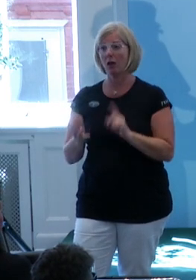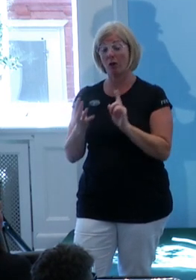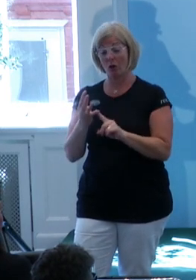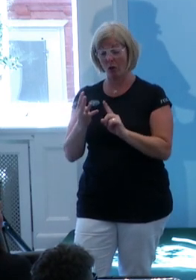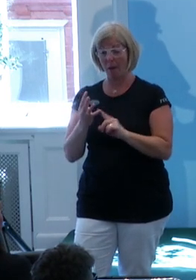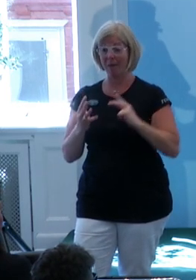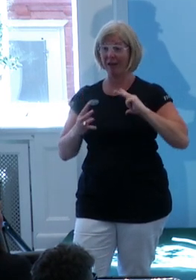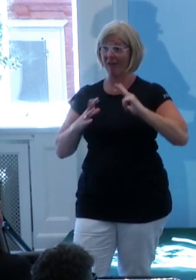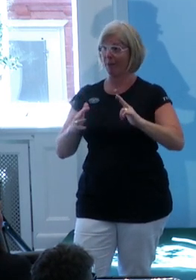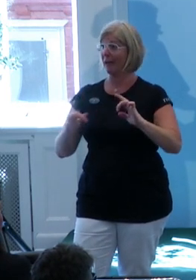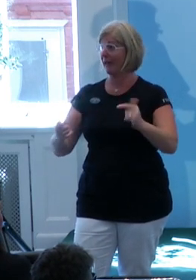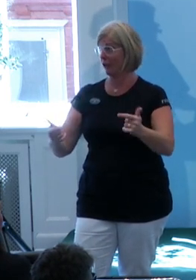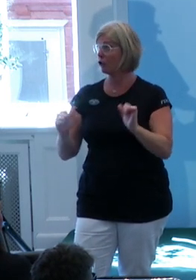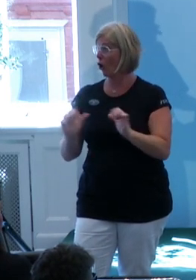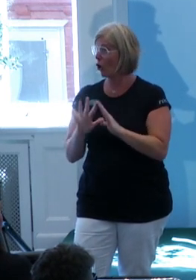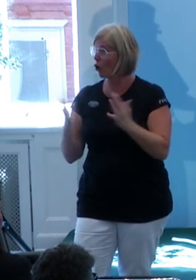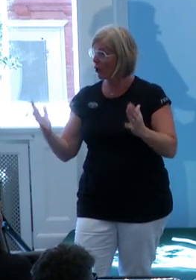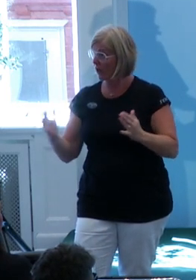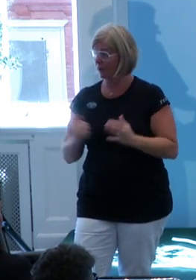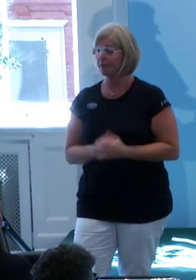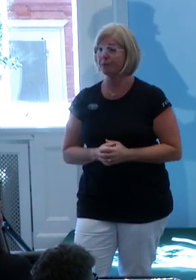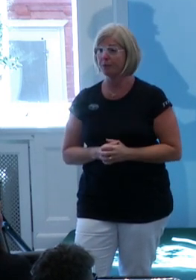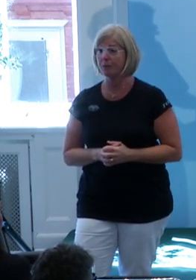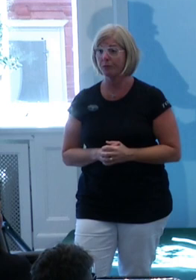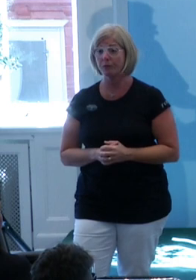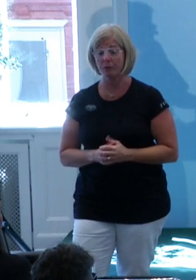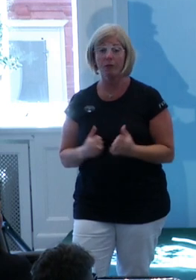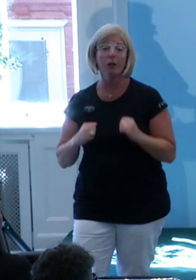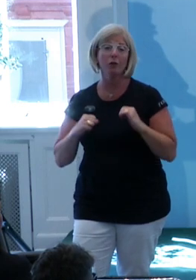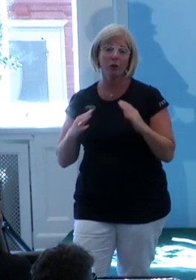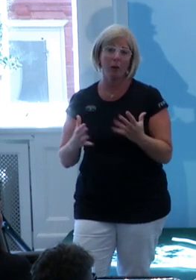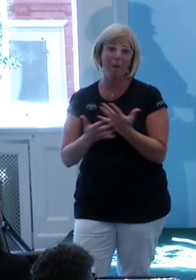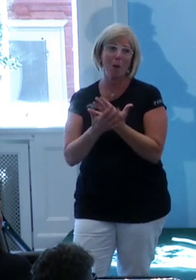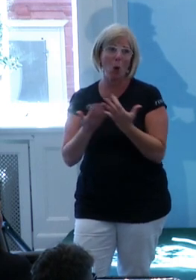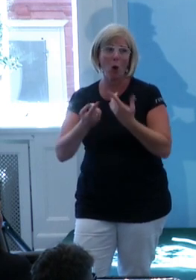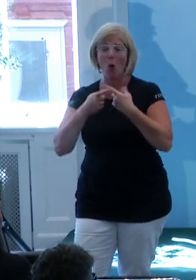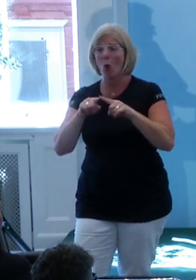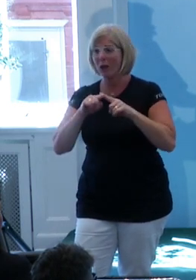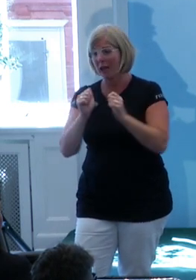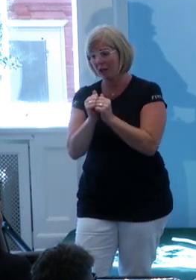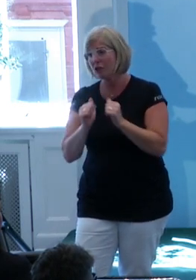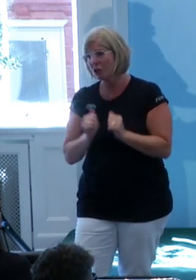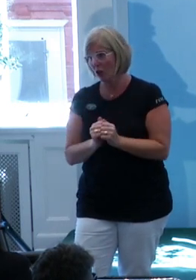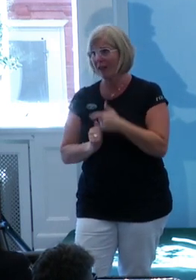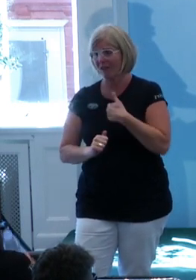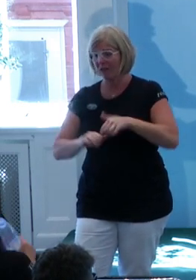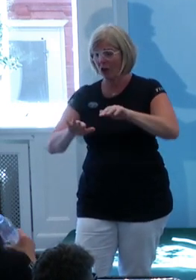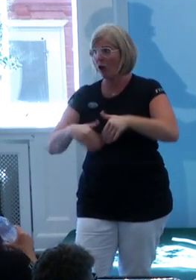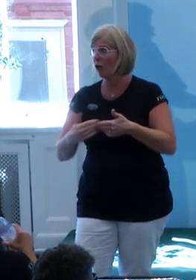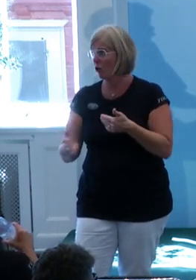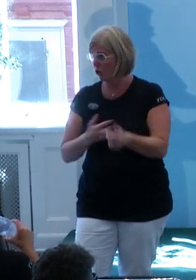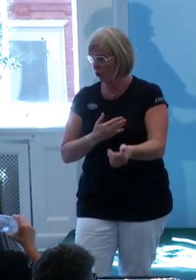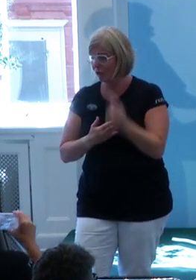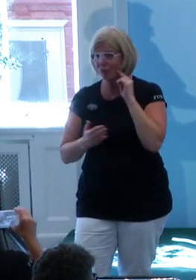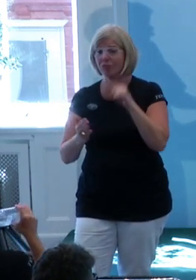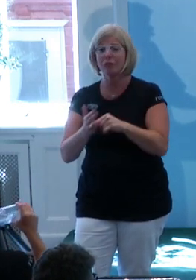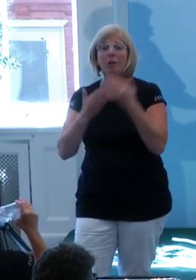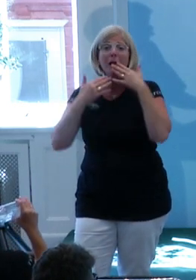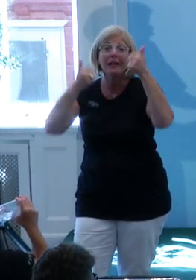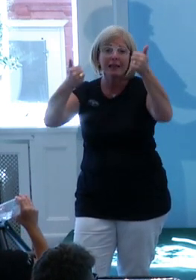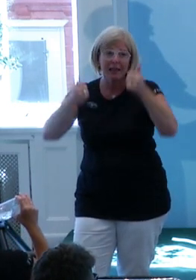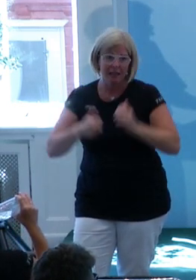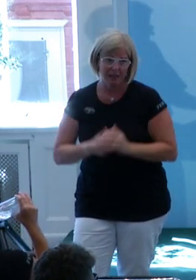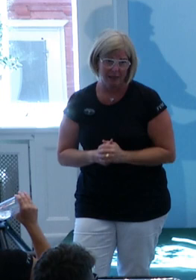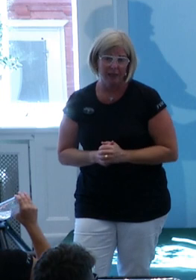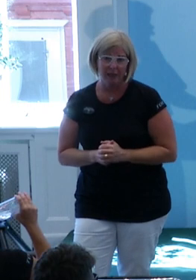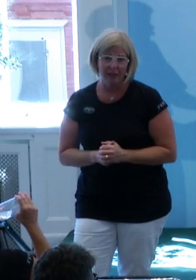att bekvämligheten ska öka. Och det är ju naturligtvis många olika saker som vi har gjort som förbättringar.